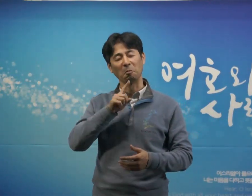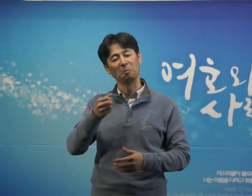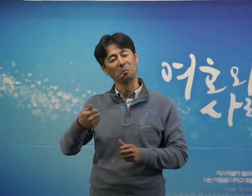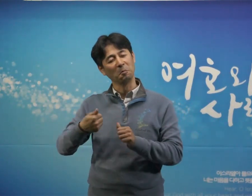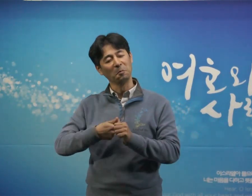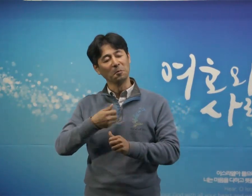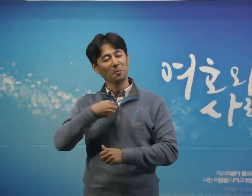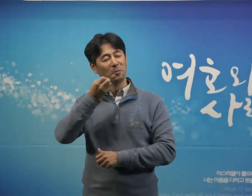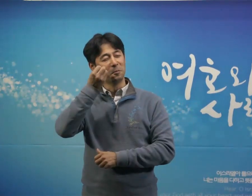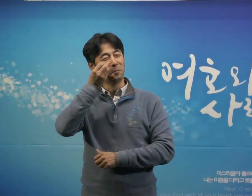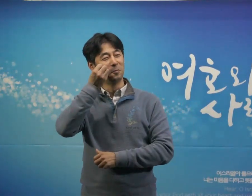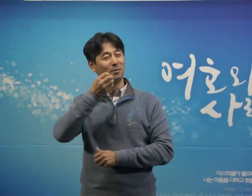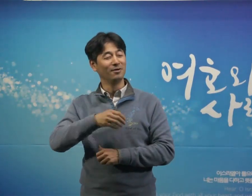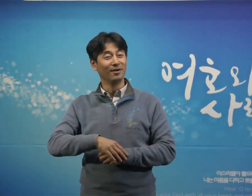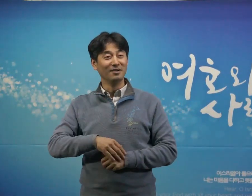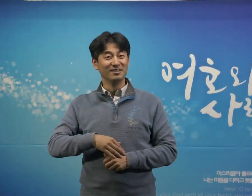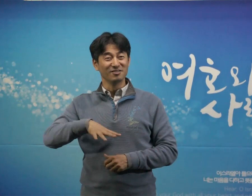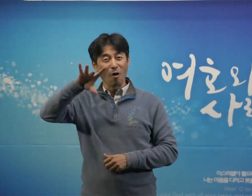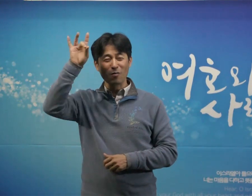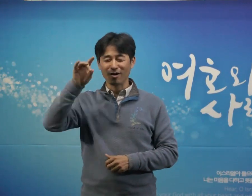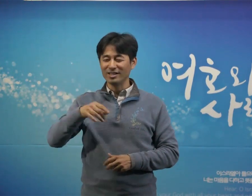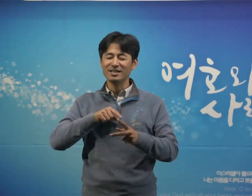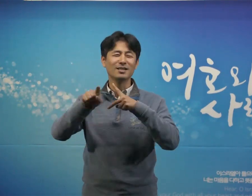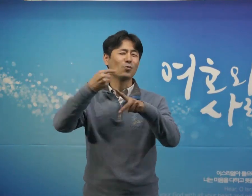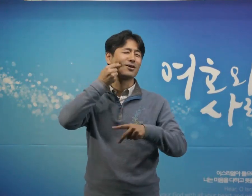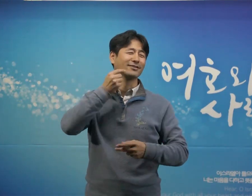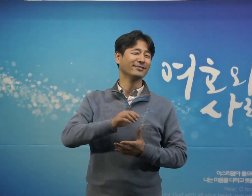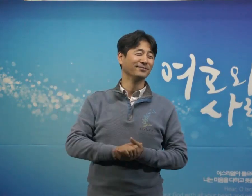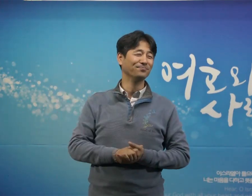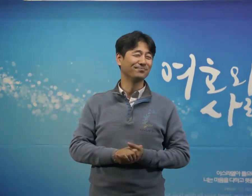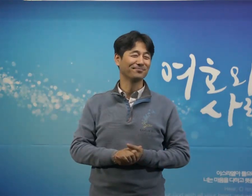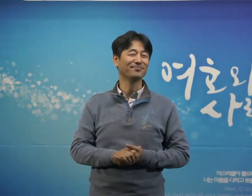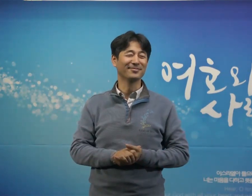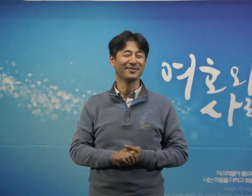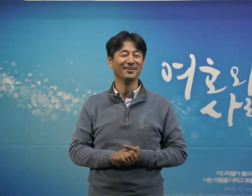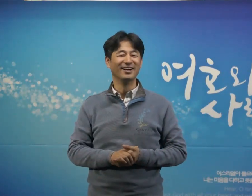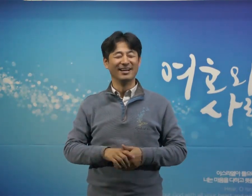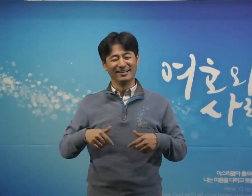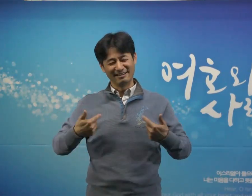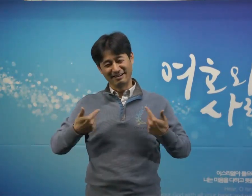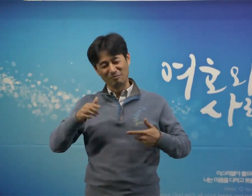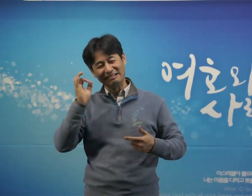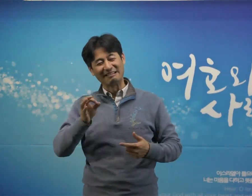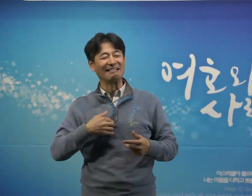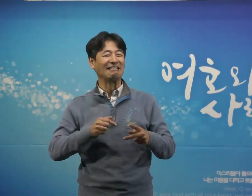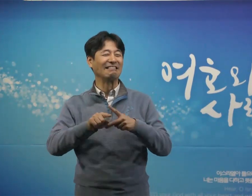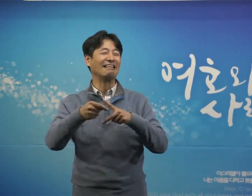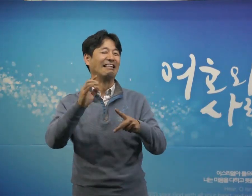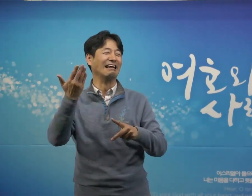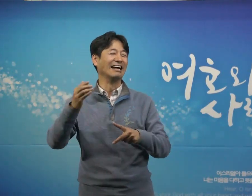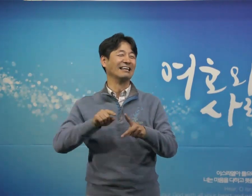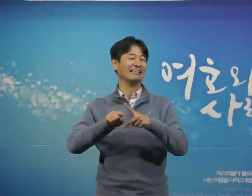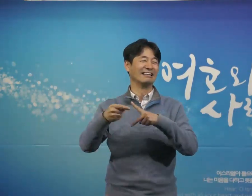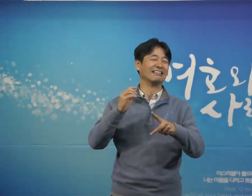그냥 항상 들려지는 그런 보여지는 찬양이 될 수